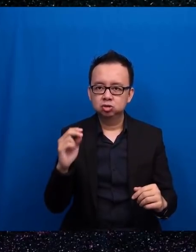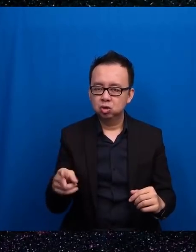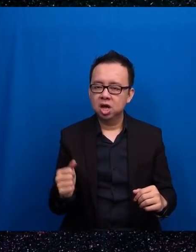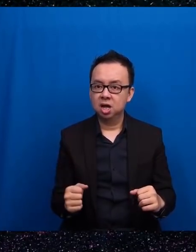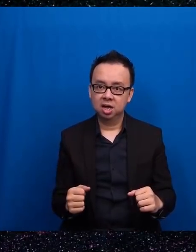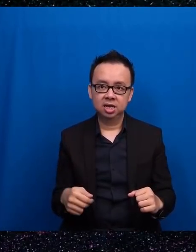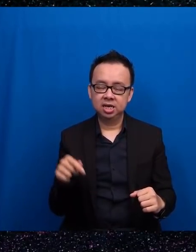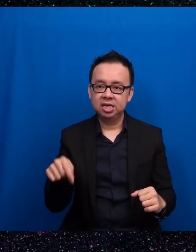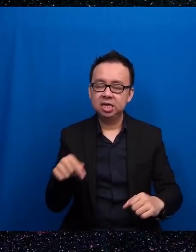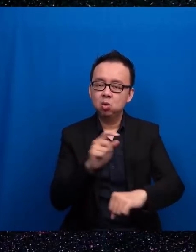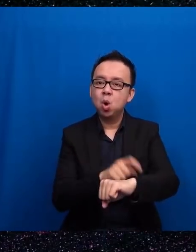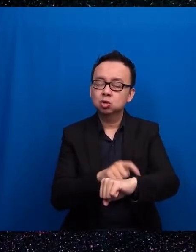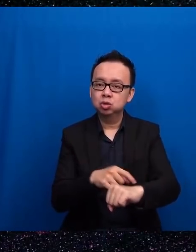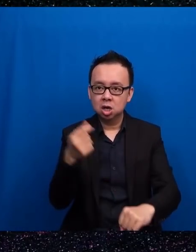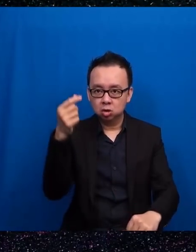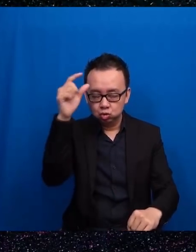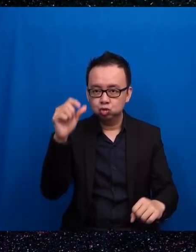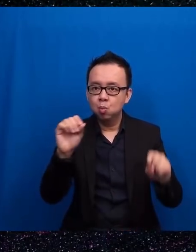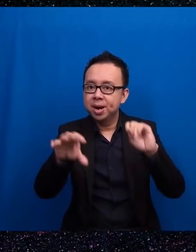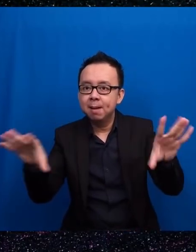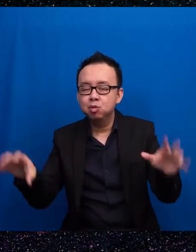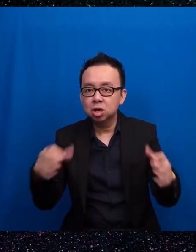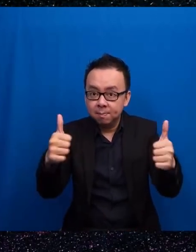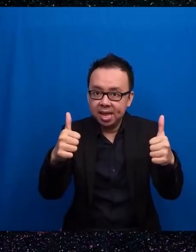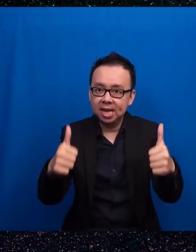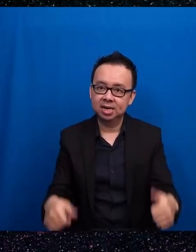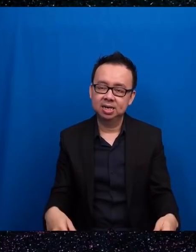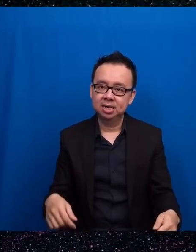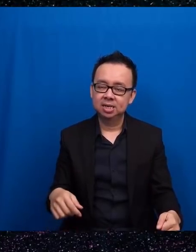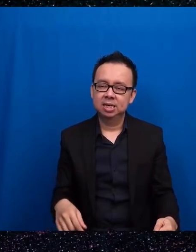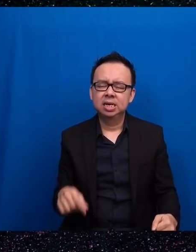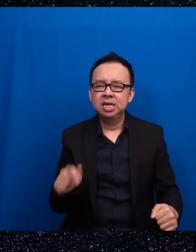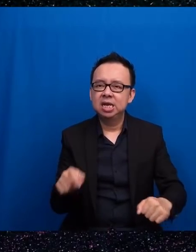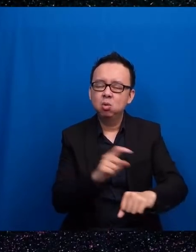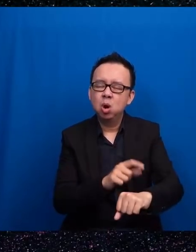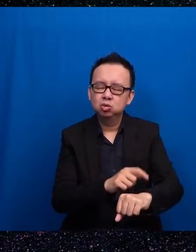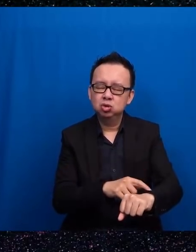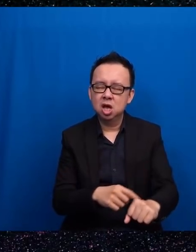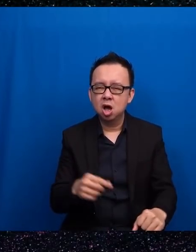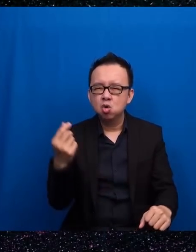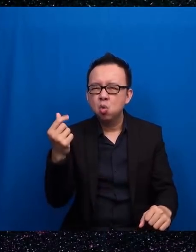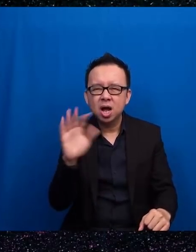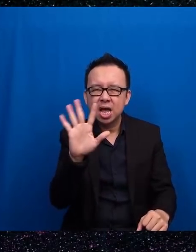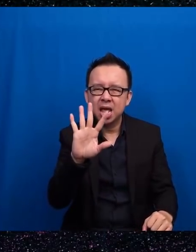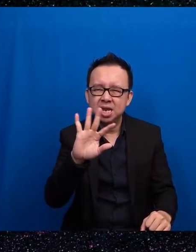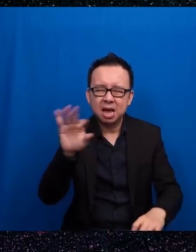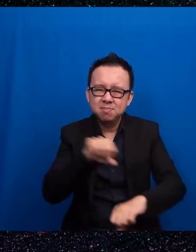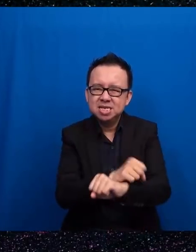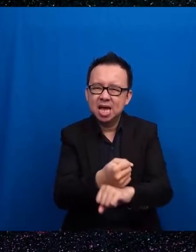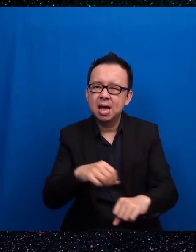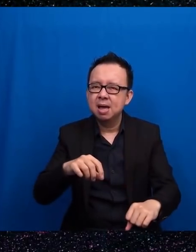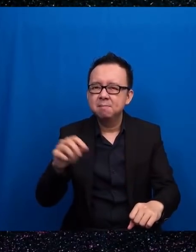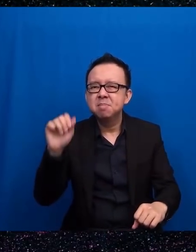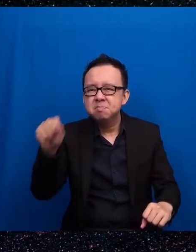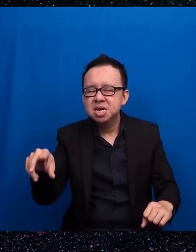waktunya kita menabur kebaikan. Ini waktunya, karena kita tahu sekarang uang tidak bisa beli segala sesuatu. Tapi kalau kita diberikan sesuatu